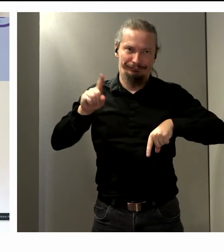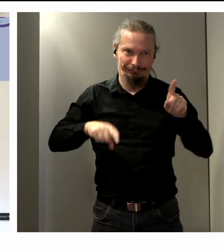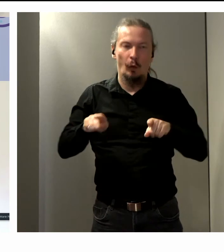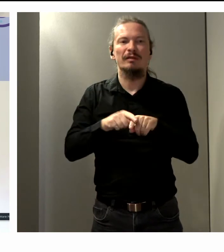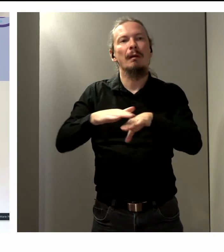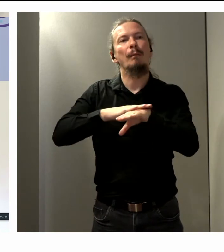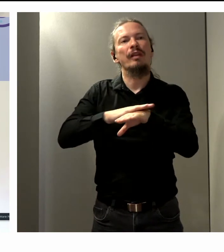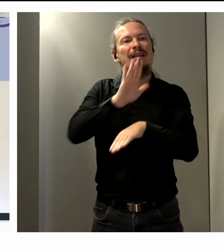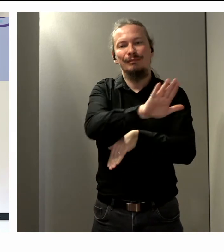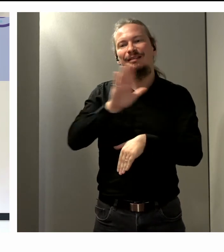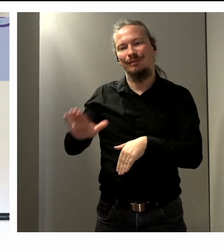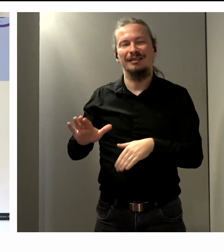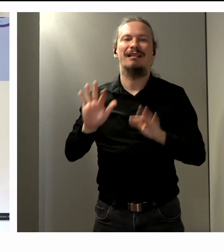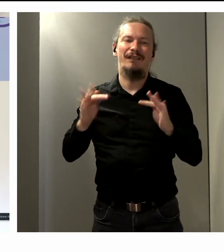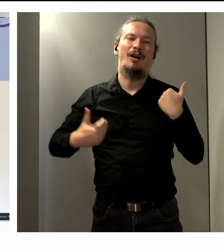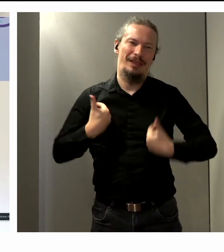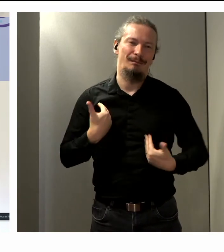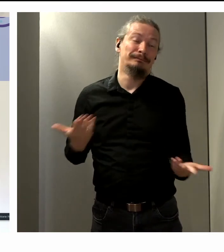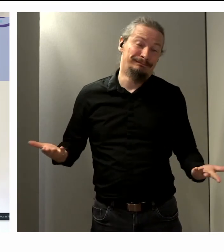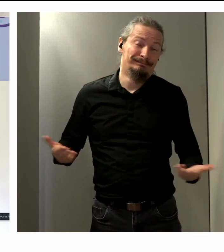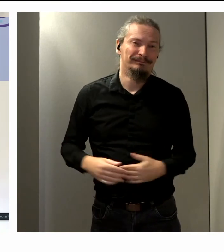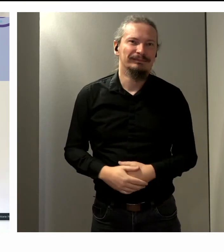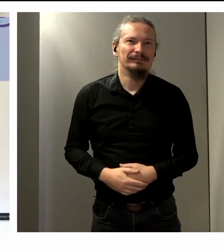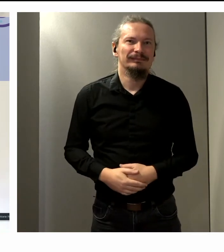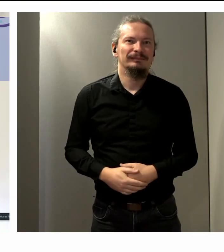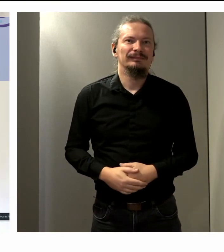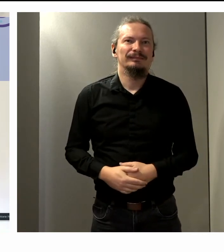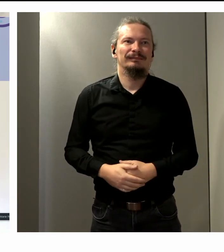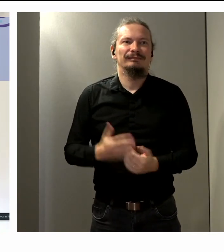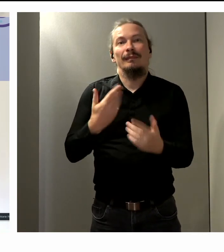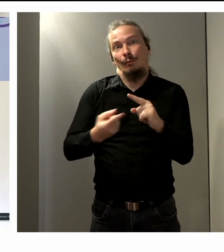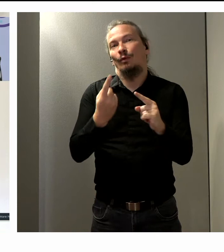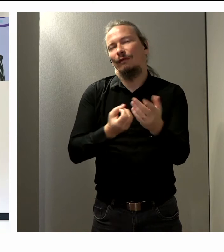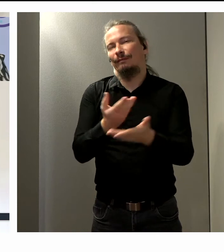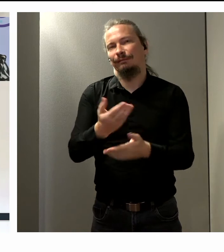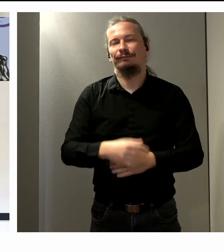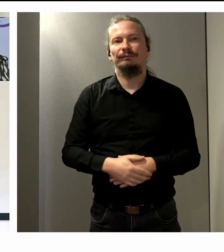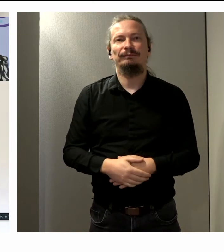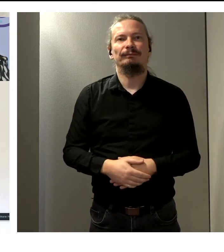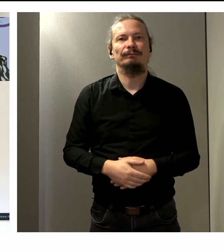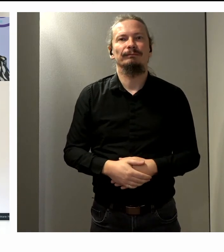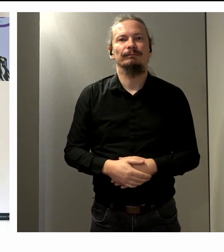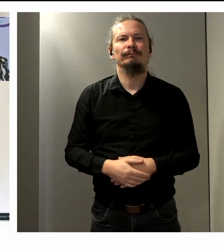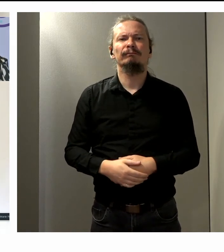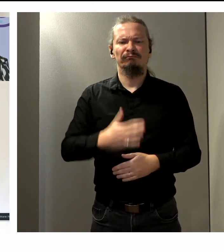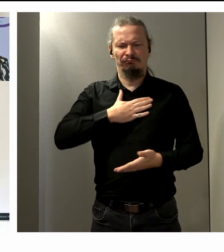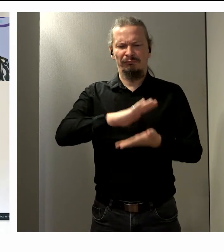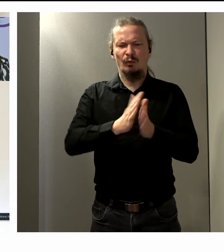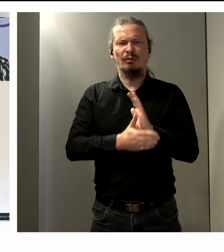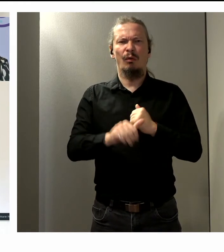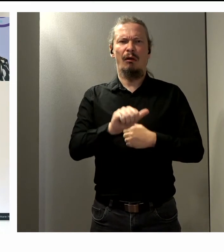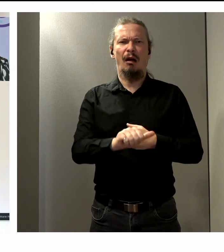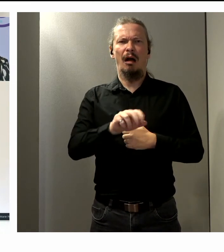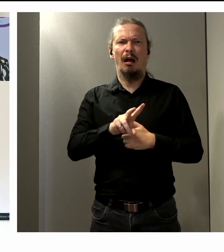locale en matière de handicap. Ça me semble être effectivement quelque chose d'important. Avec la VUF, on se pose des